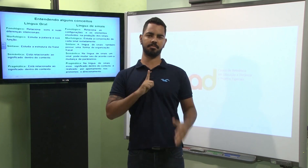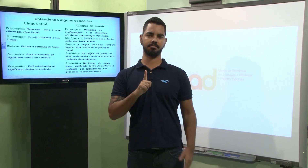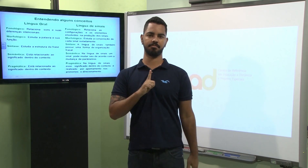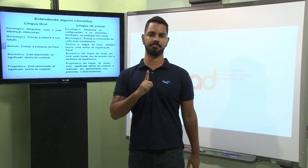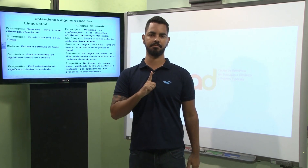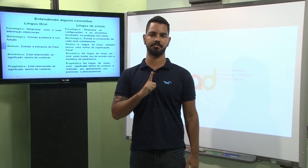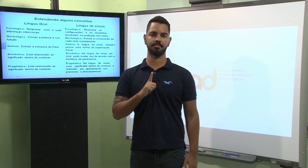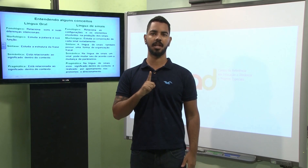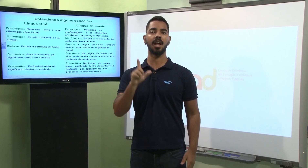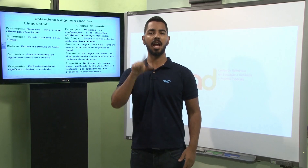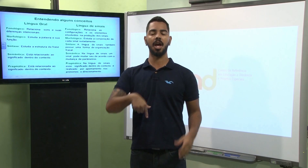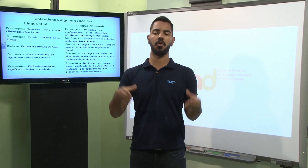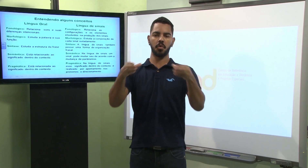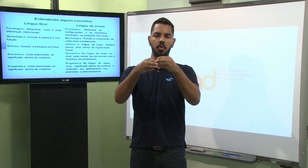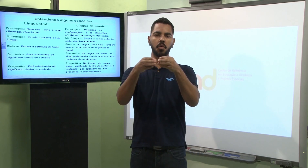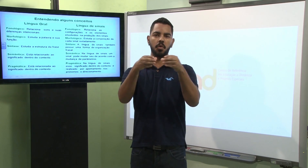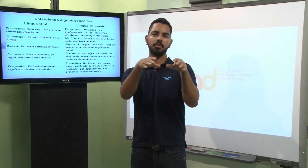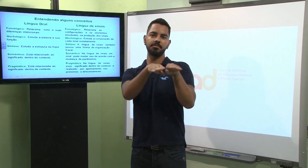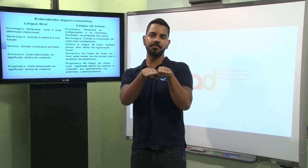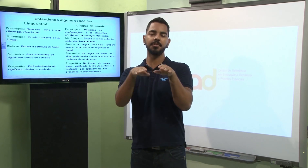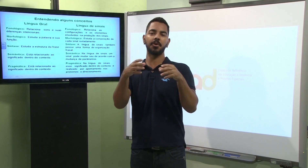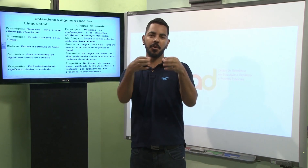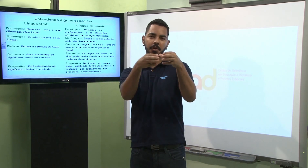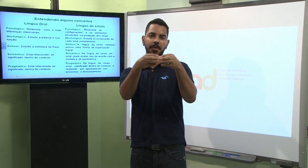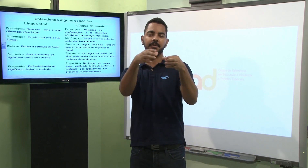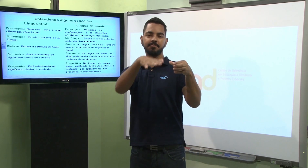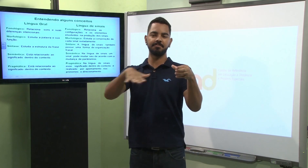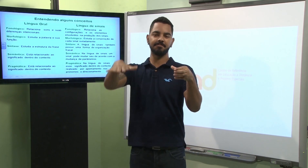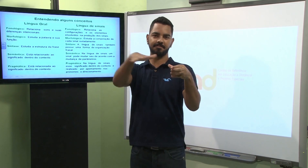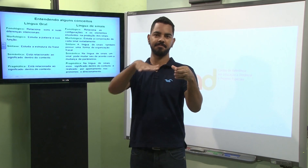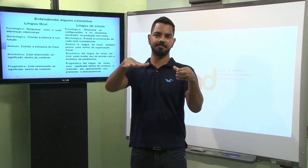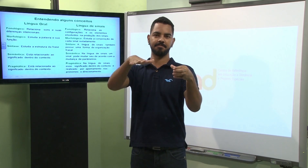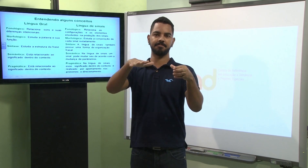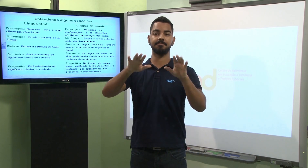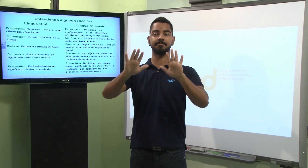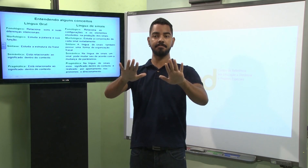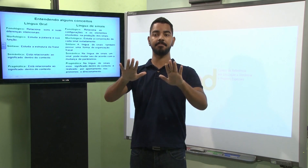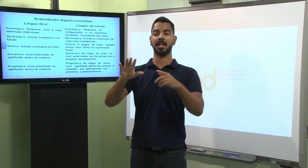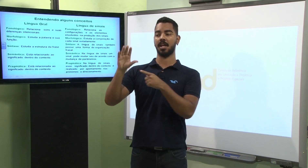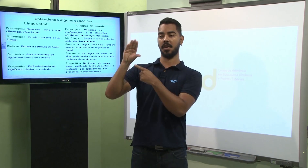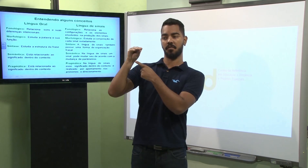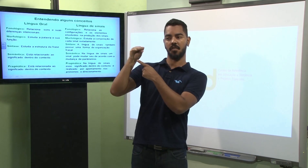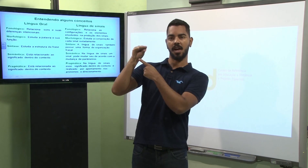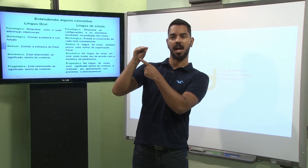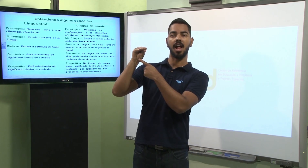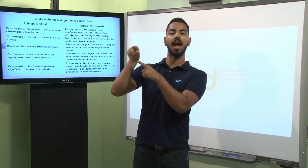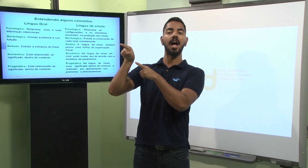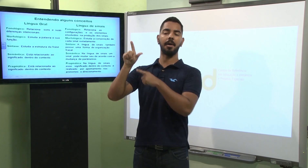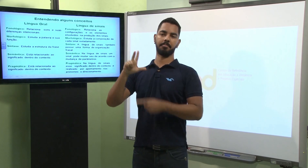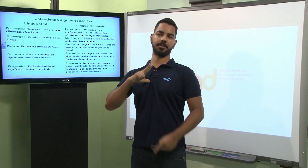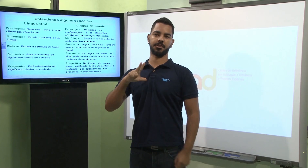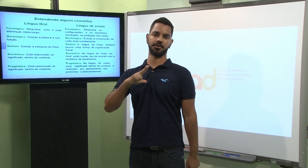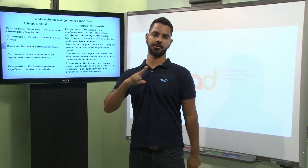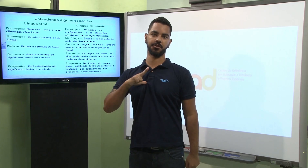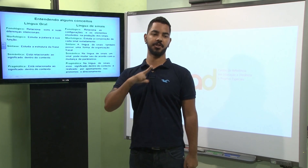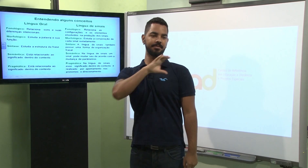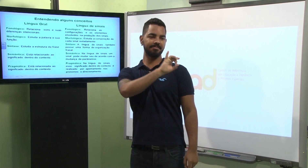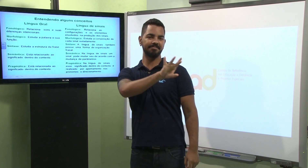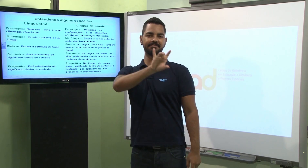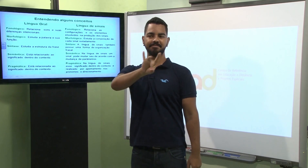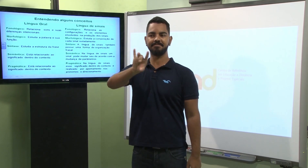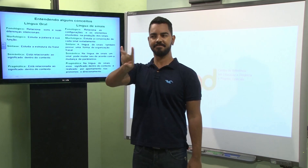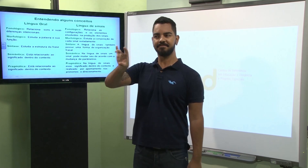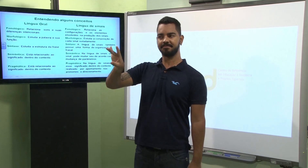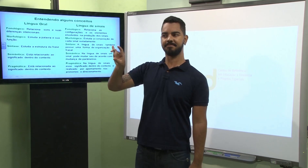individual, peculiar, um ato particular de cada pessoa. É claro que se nós formos observar as pessoas,